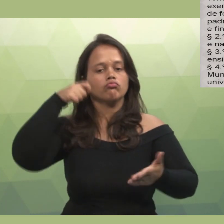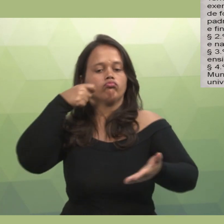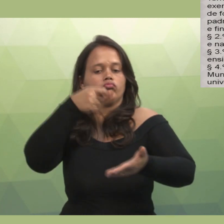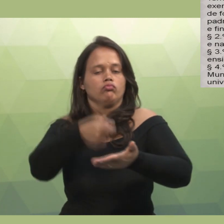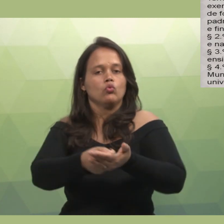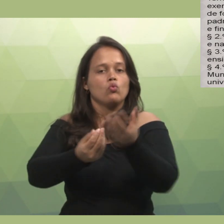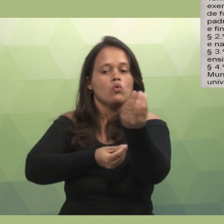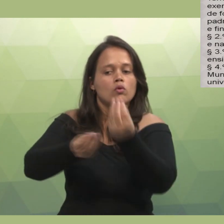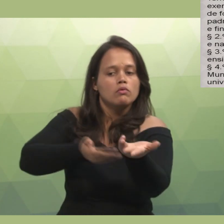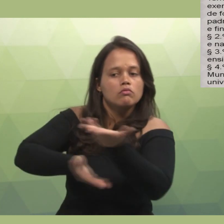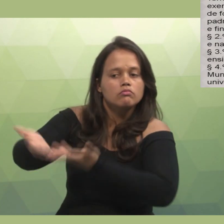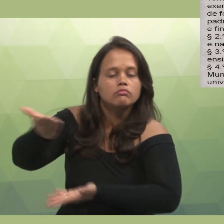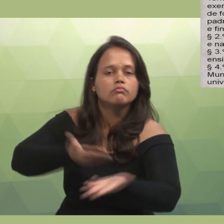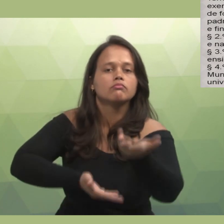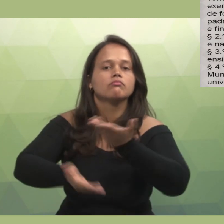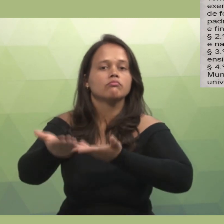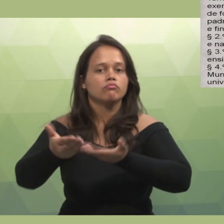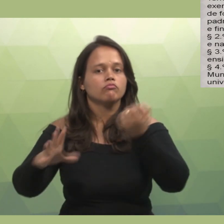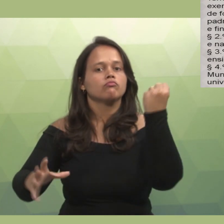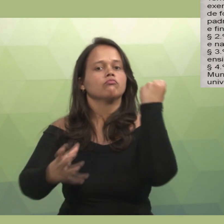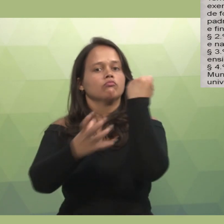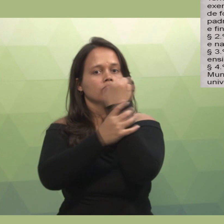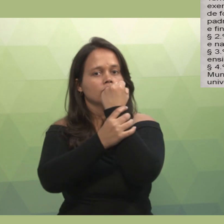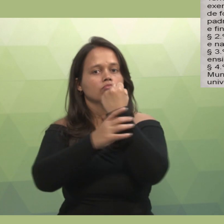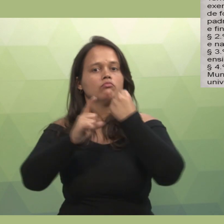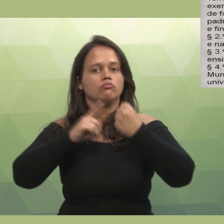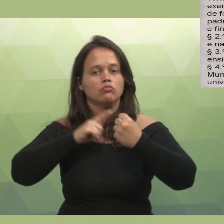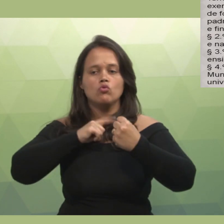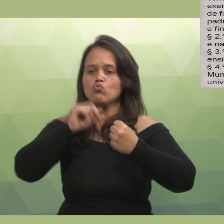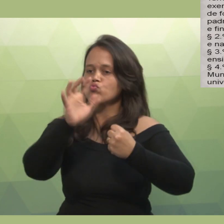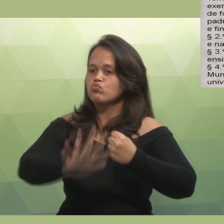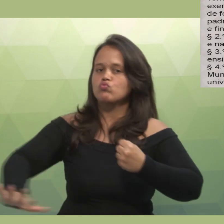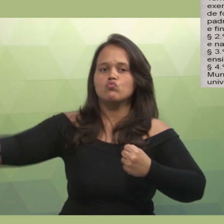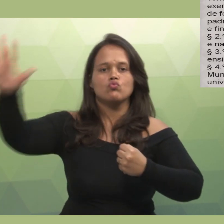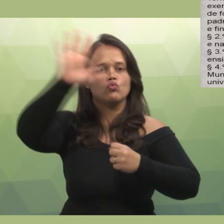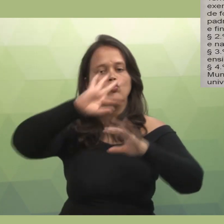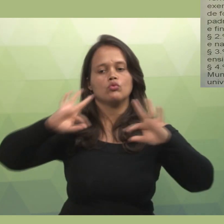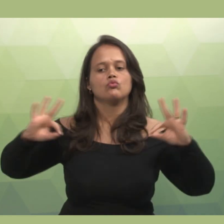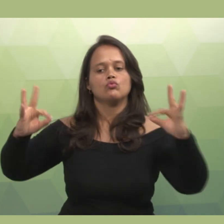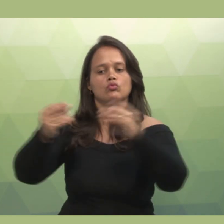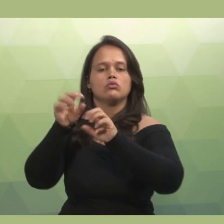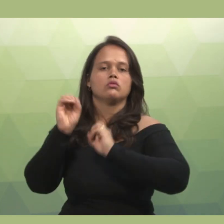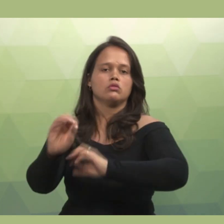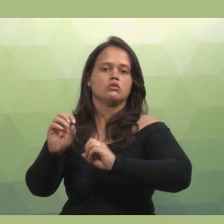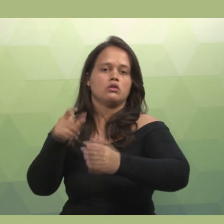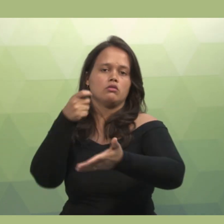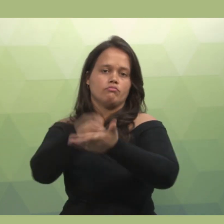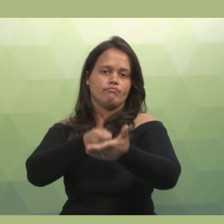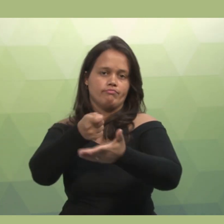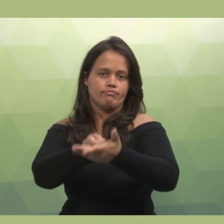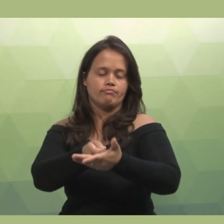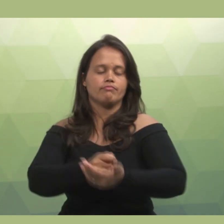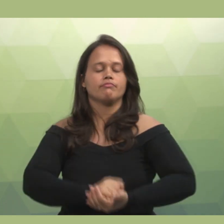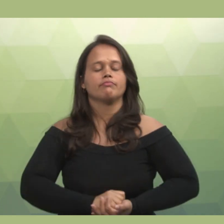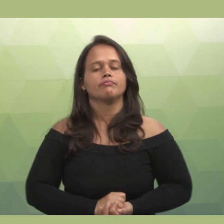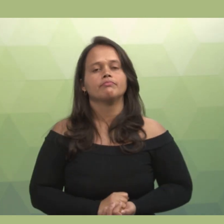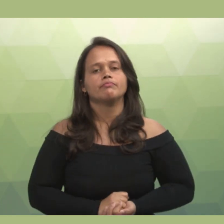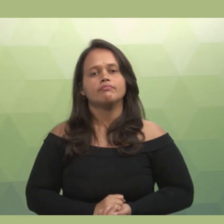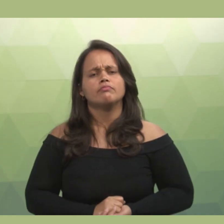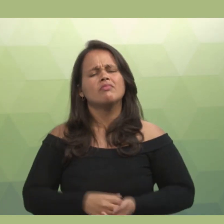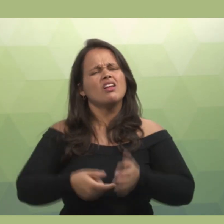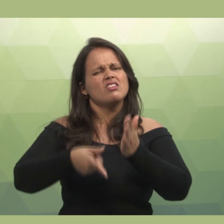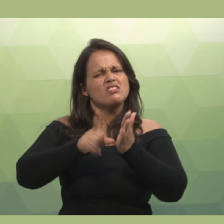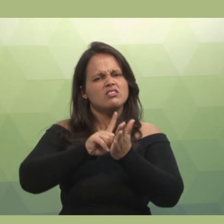modo a assegurar a universalização do ensino obrigatório. Antes de entrarmos na questão da